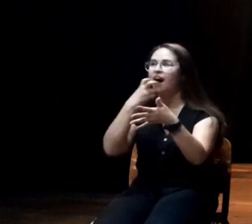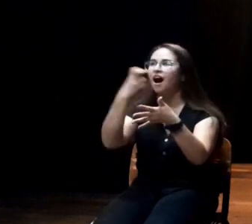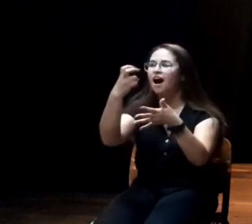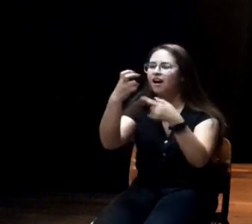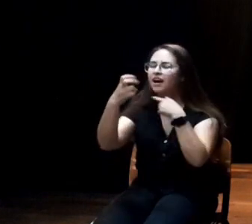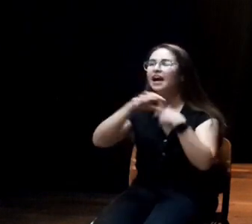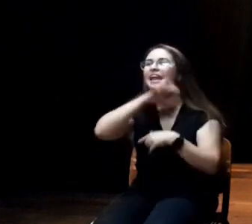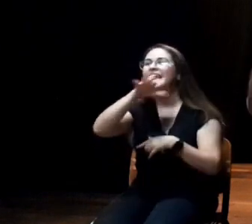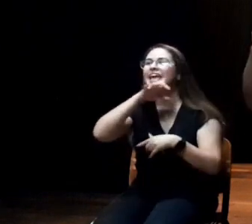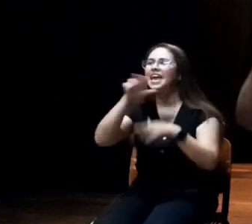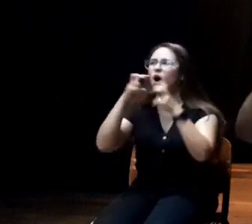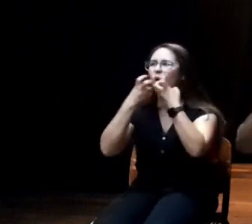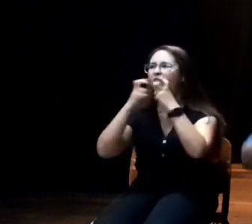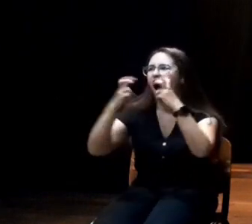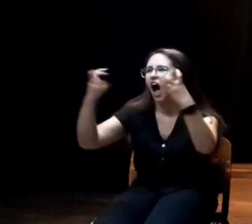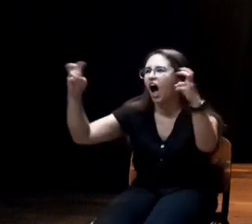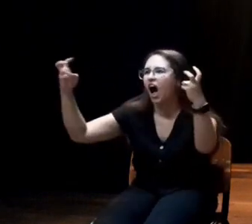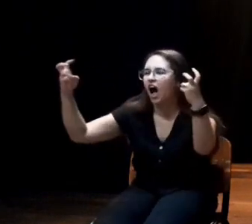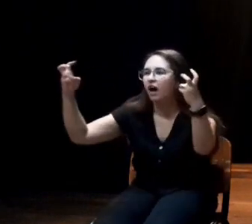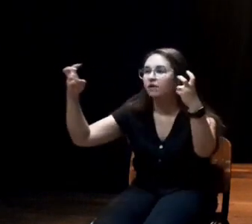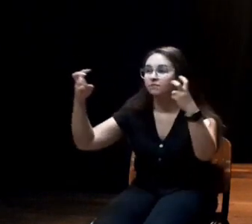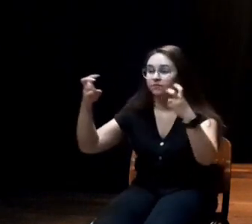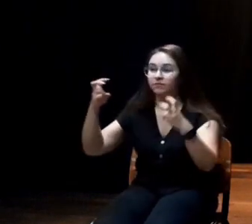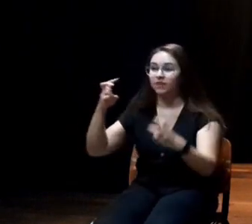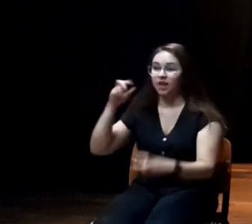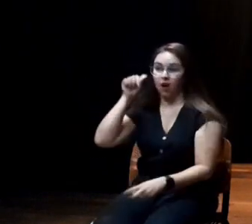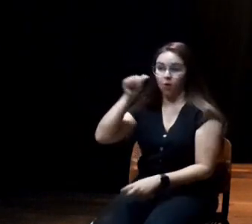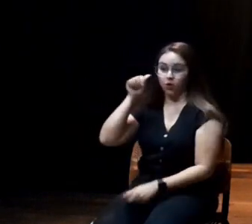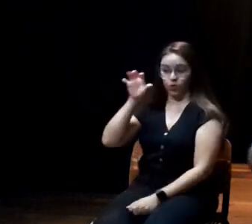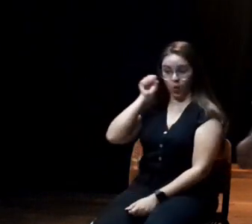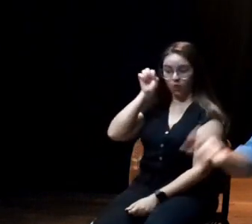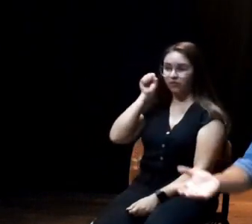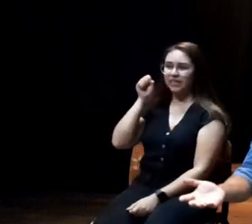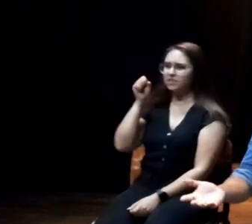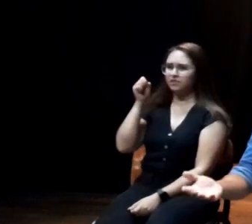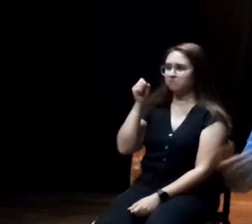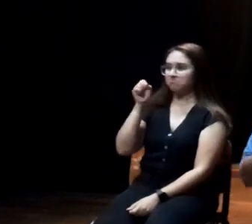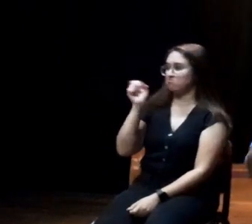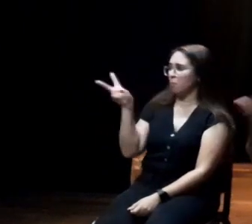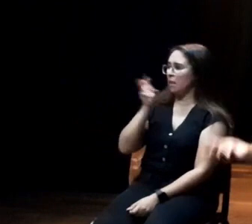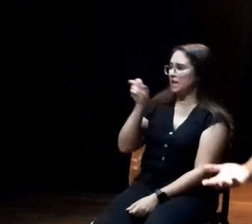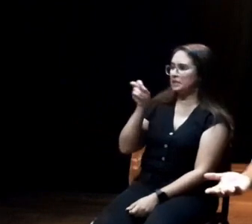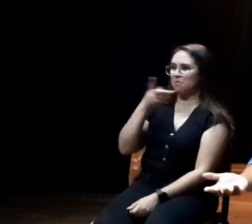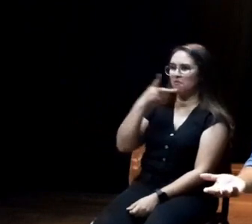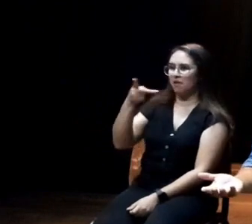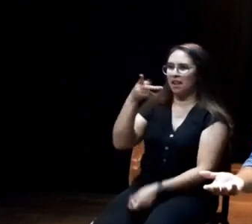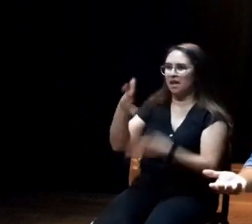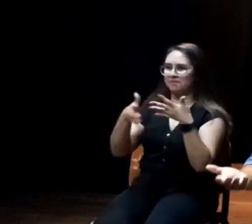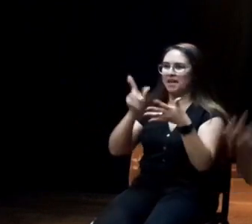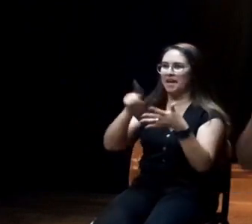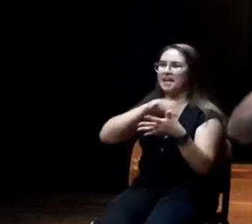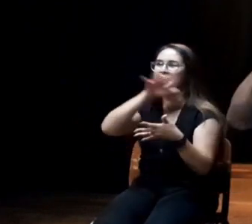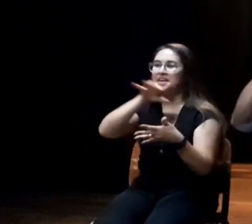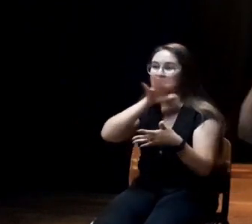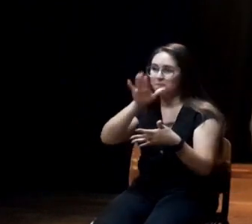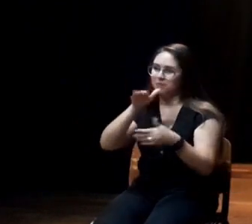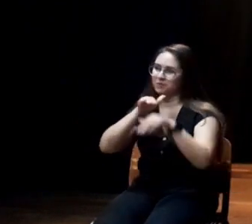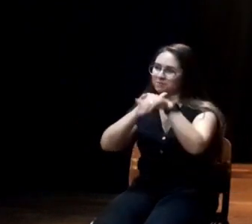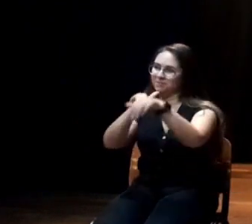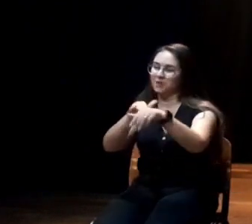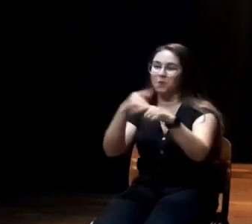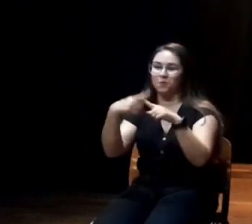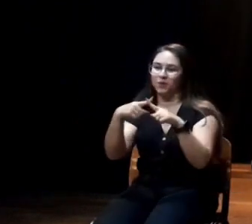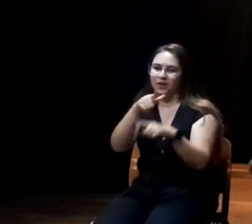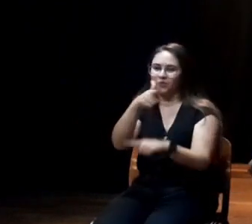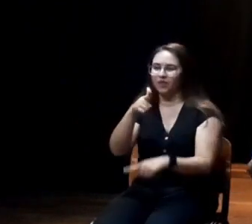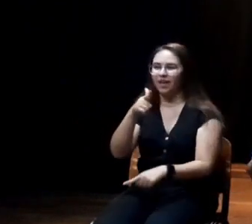fazer, o leão. O ator ouvinte não está nem vendo que eu falei que era um leão. Mas eu preciso dizer para ele, porque ele não tem essa